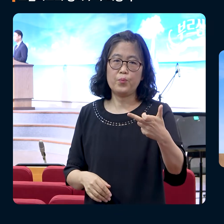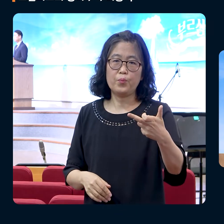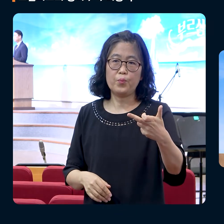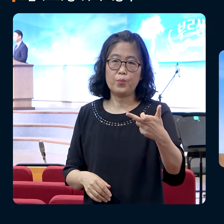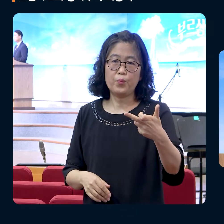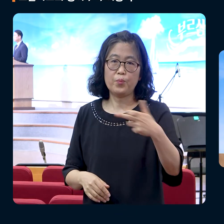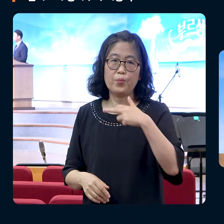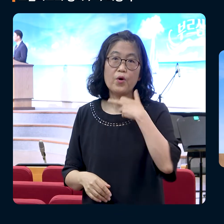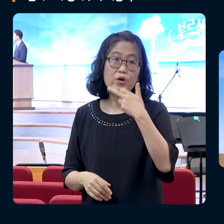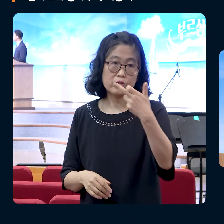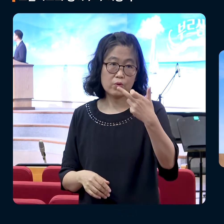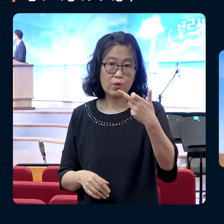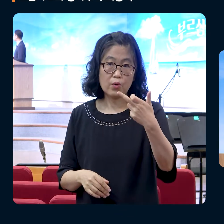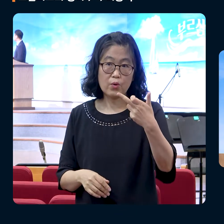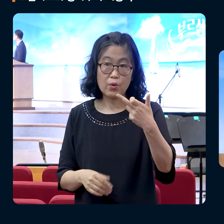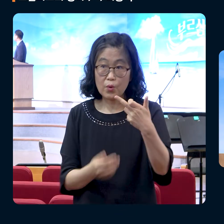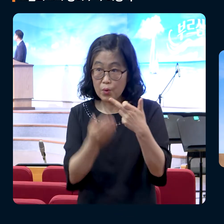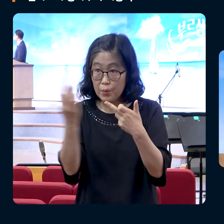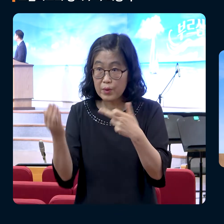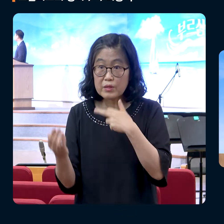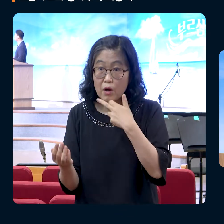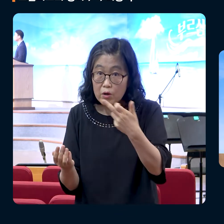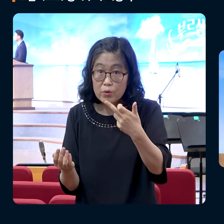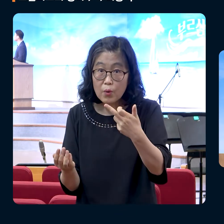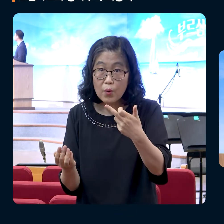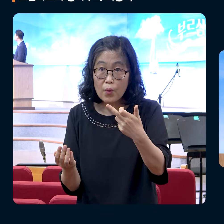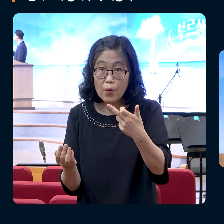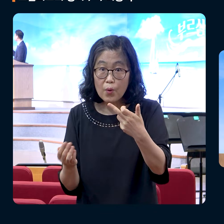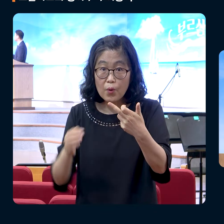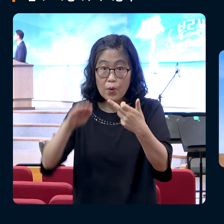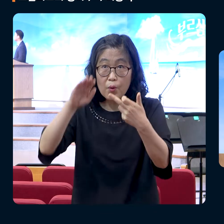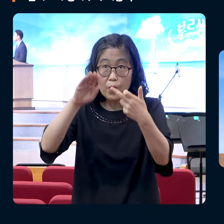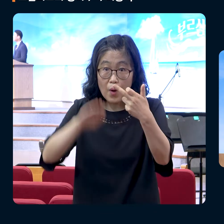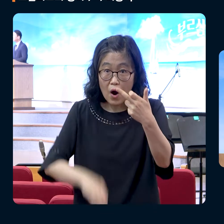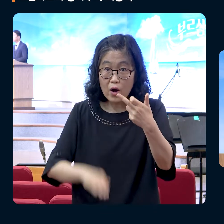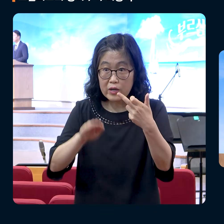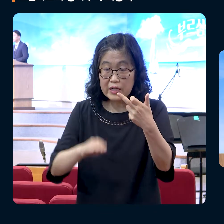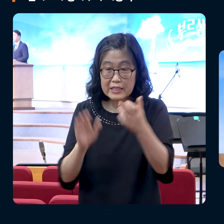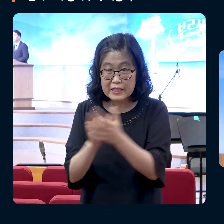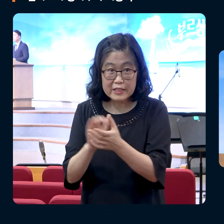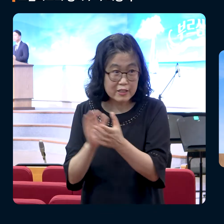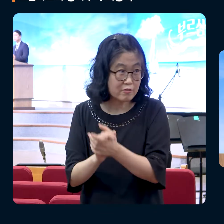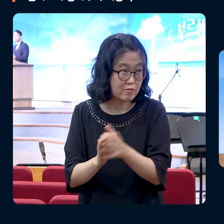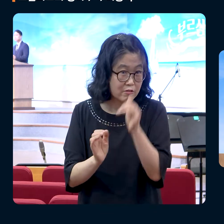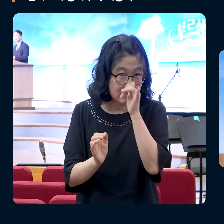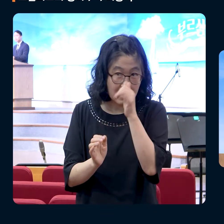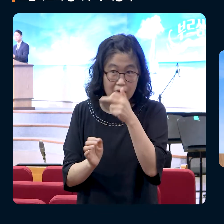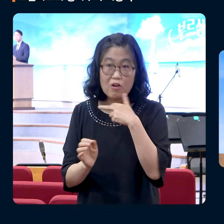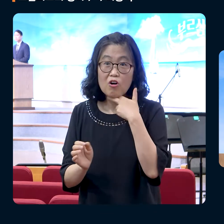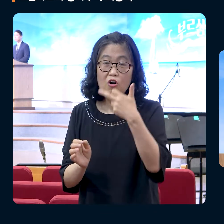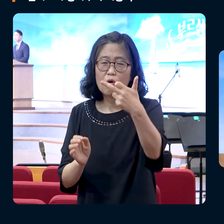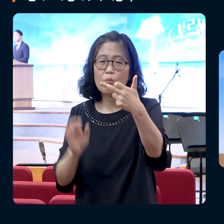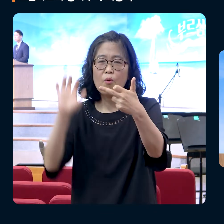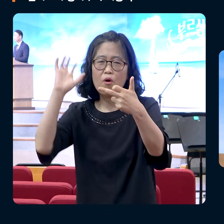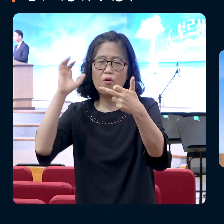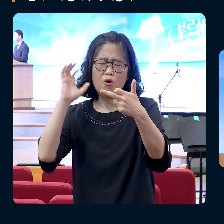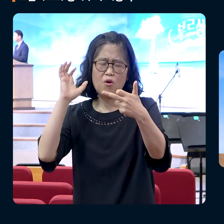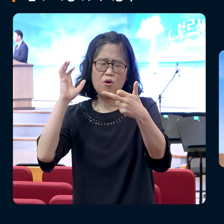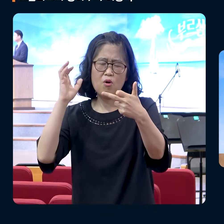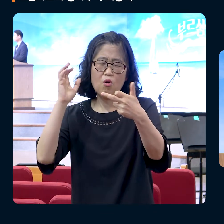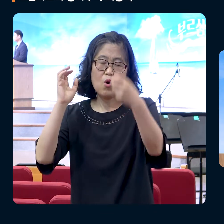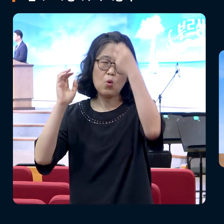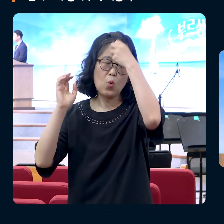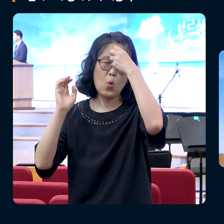17살이었습니다. 여러분, 여기 17살보다 어린 친구들이 보이네요. 네. 여러분, 17살이면 정말 어린 친구들 아닙니까?